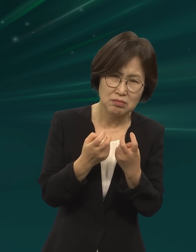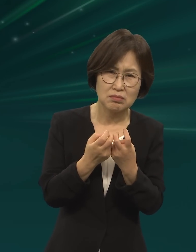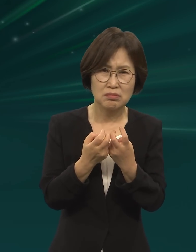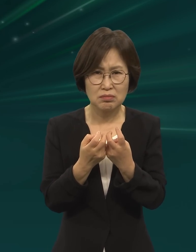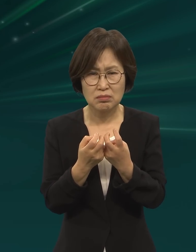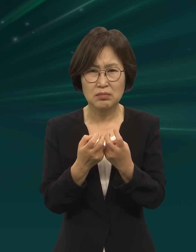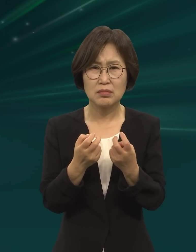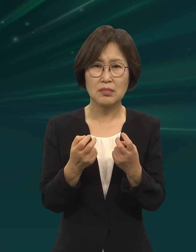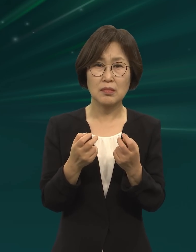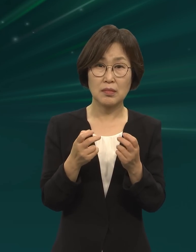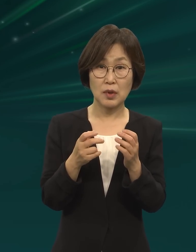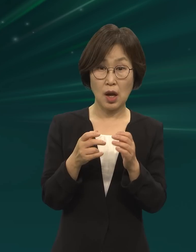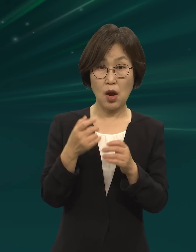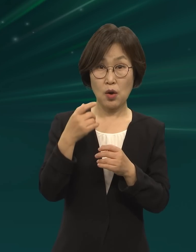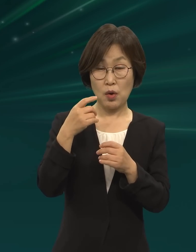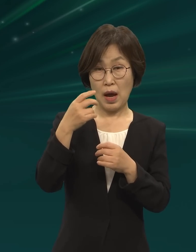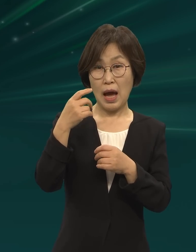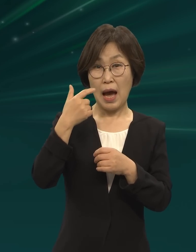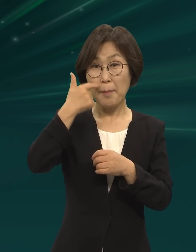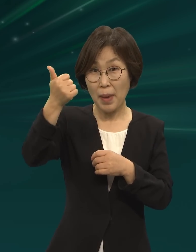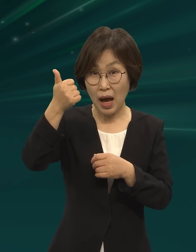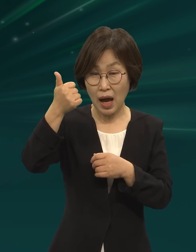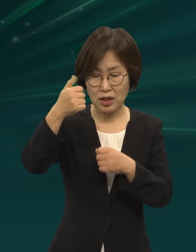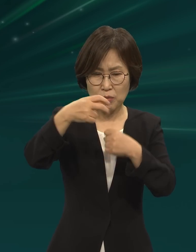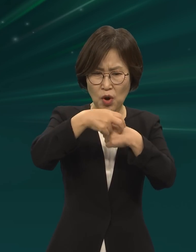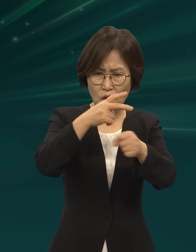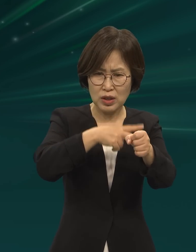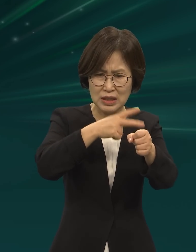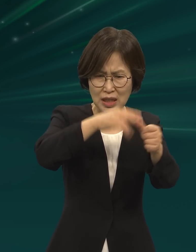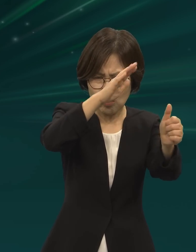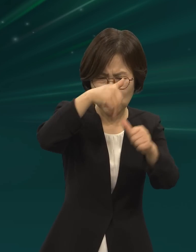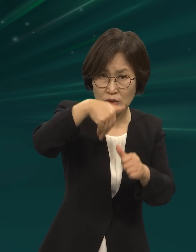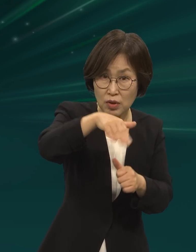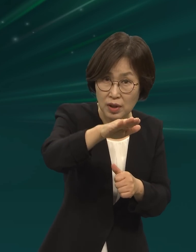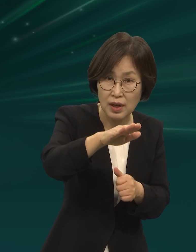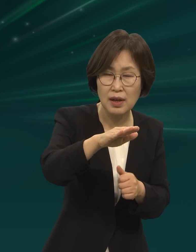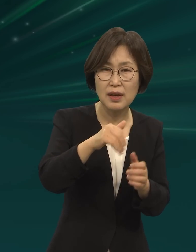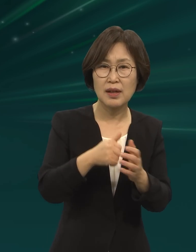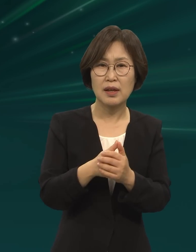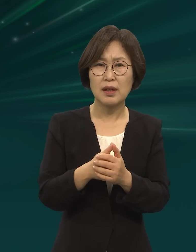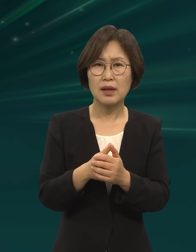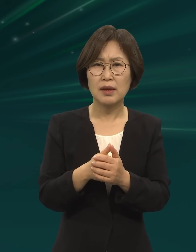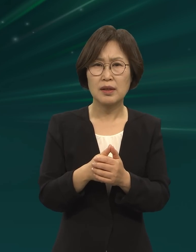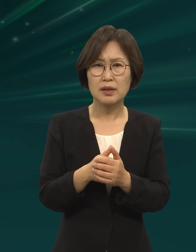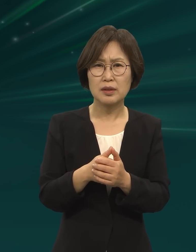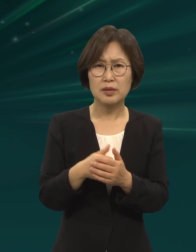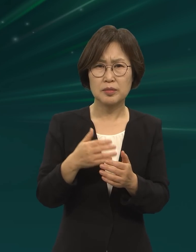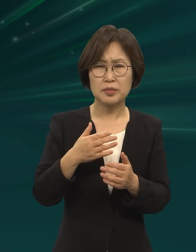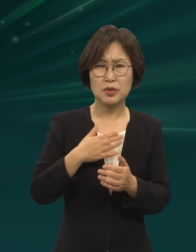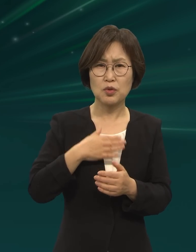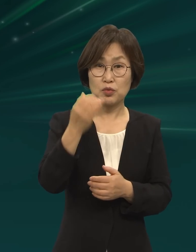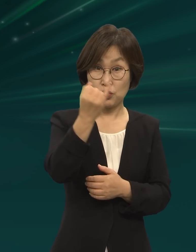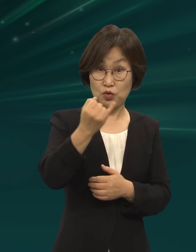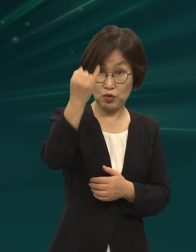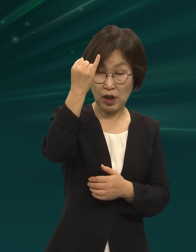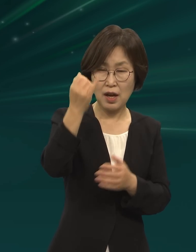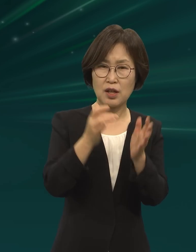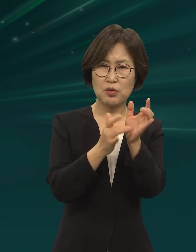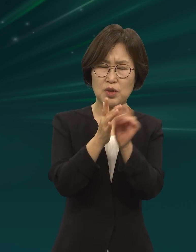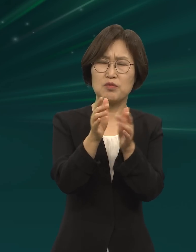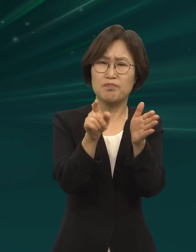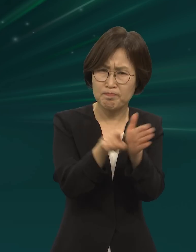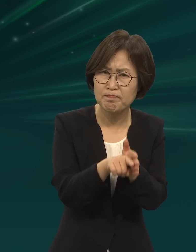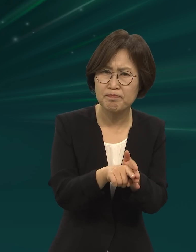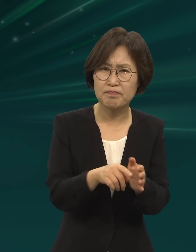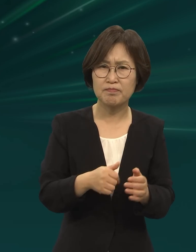이제 병원에 가서 의사를 부르러 갔습니다. 그때 저랑 제 누나, 저 누나도 예수님 믿습니다. 저랑 제